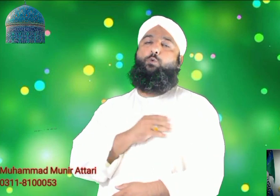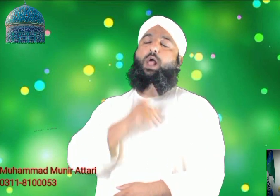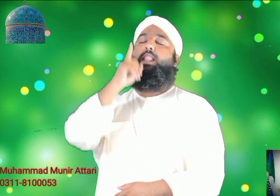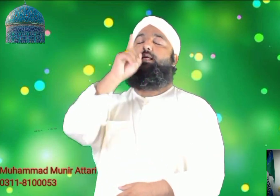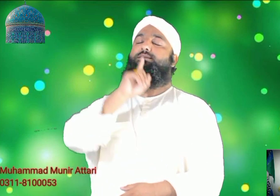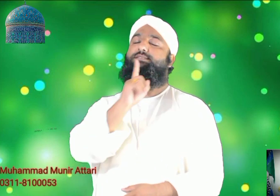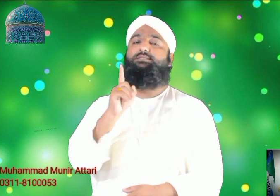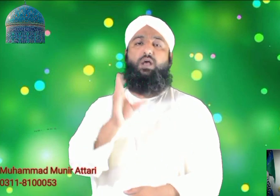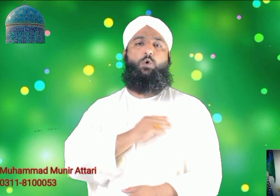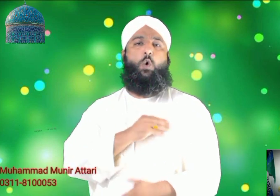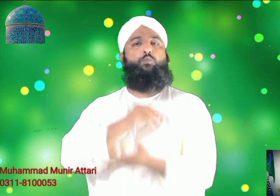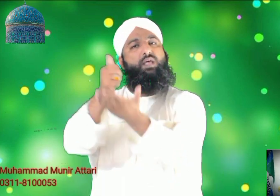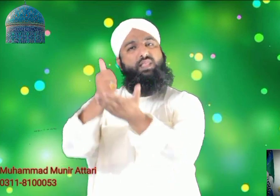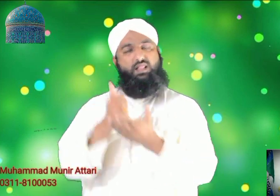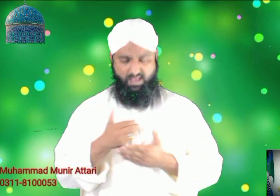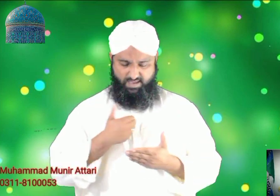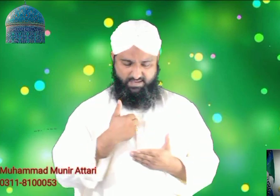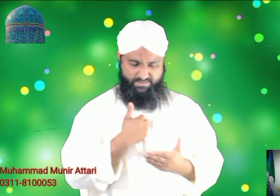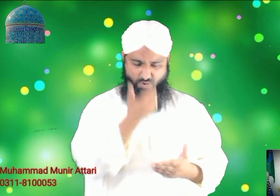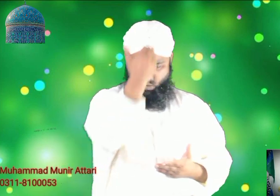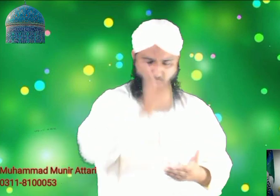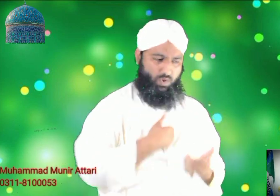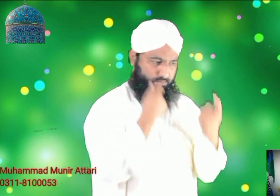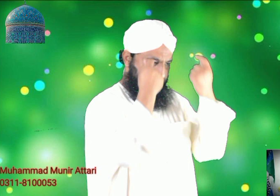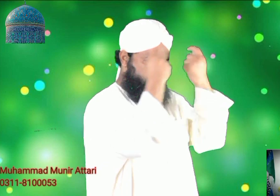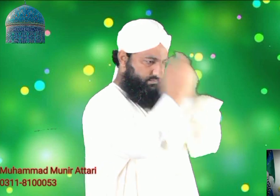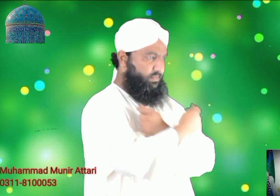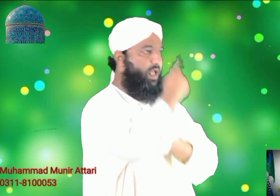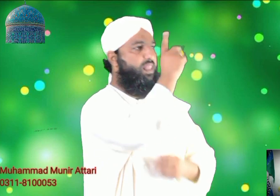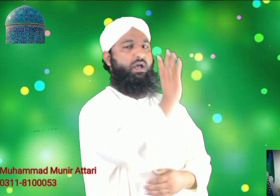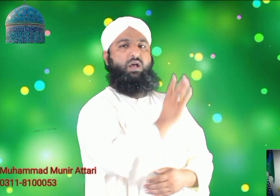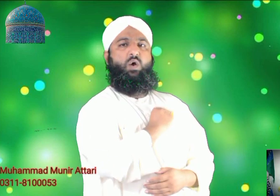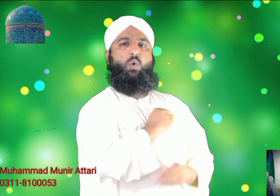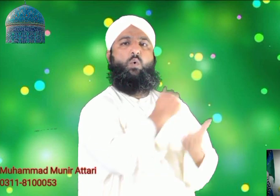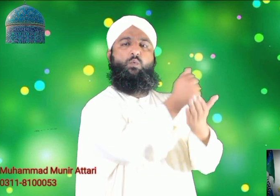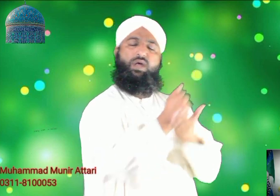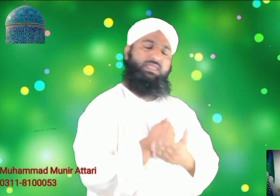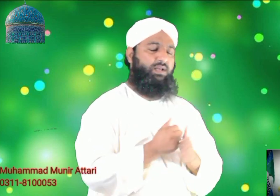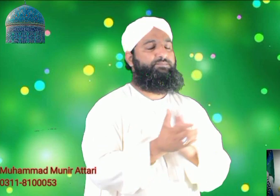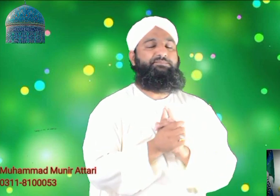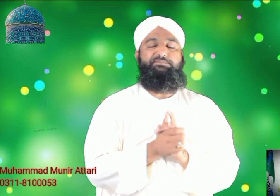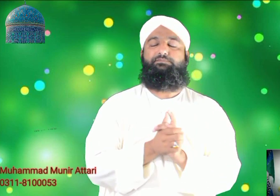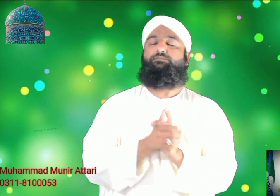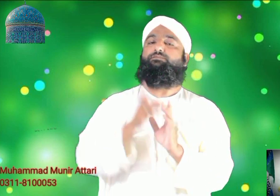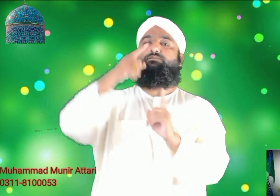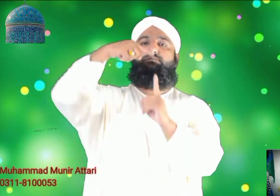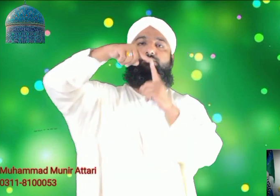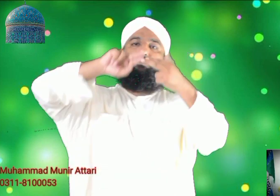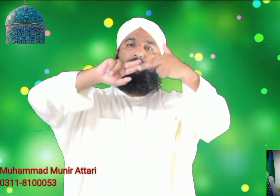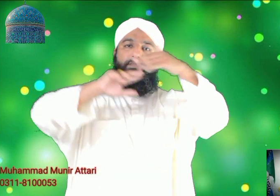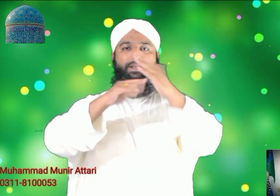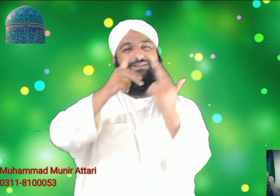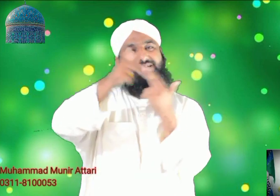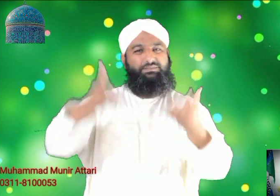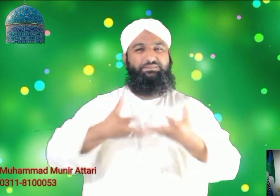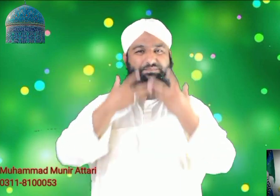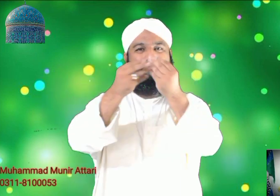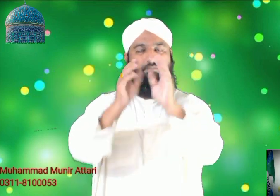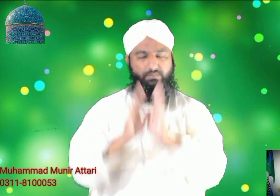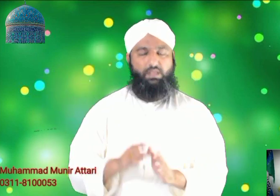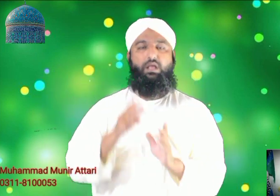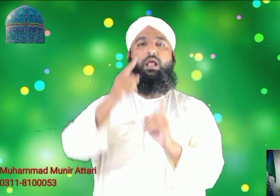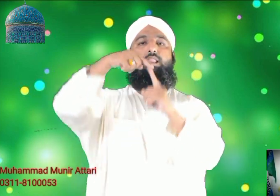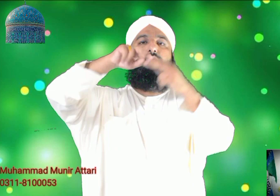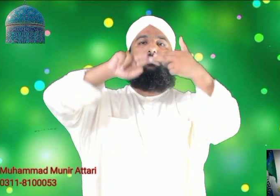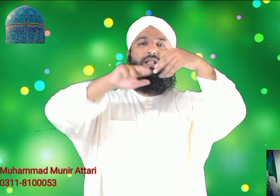فرمائے. ہمیں اکیلے میں بھی اللہ کا خوف نصیب فرمائے. اب آخر میں چونکہ اولیاء کرام کا ذکر ہوا ہے، تو مزارات